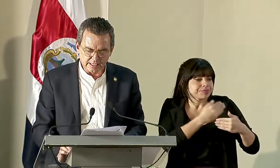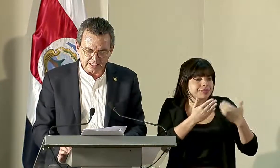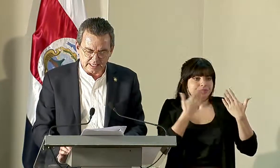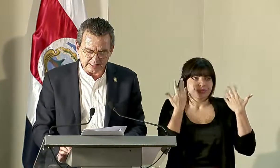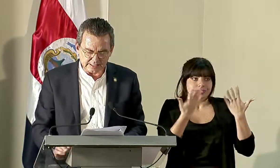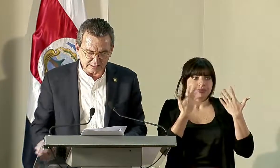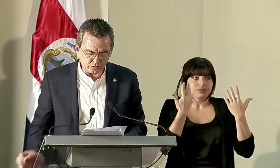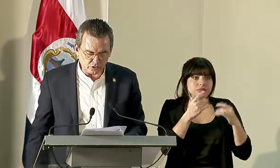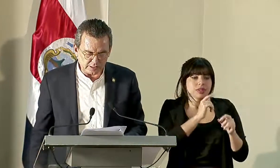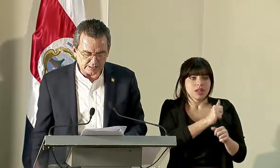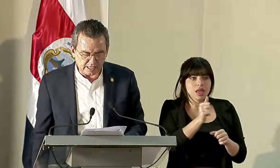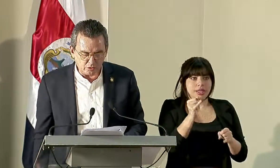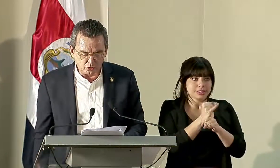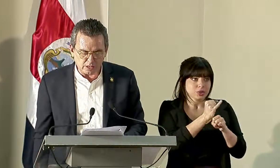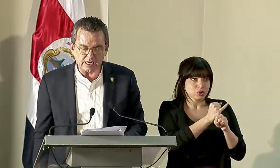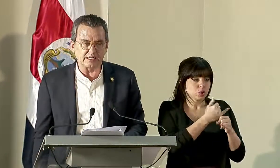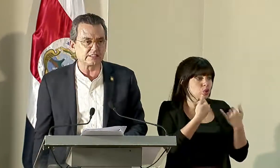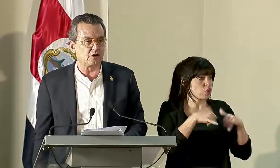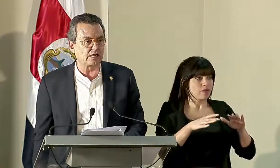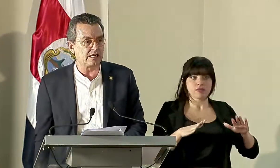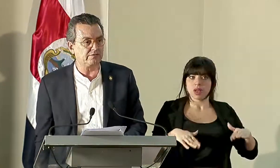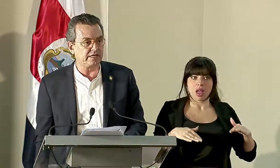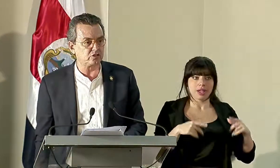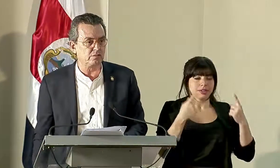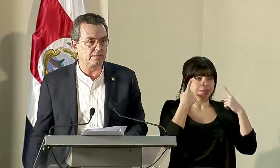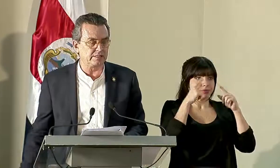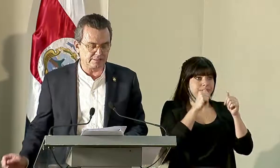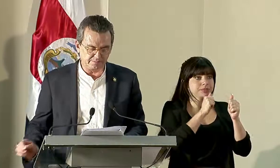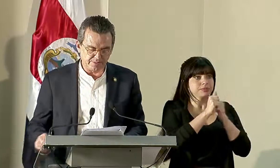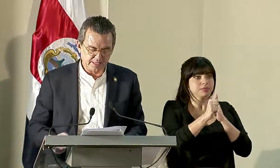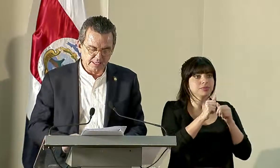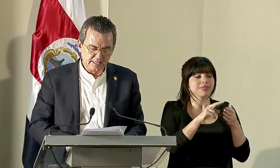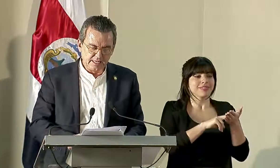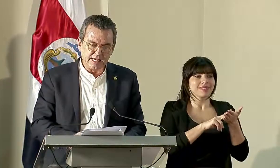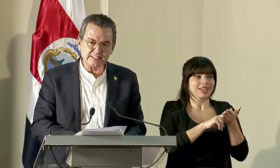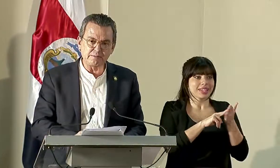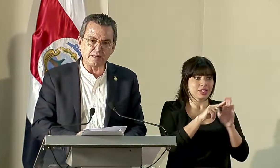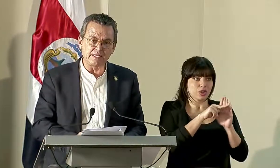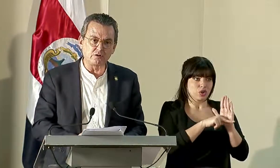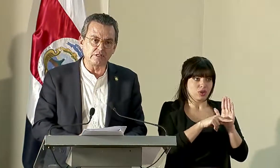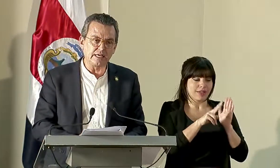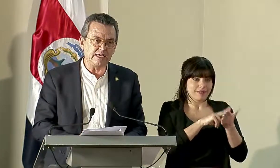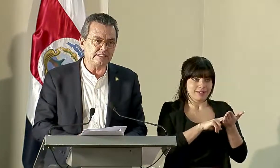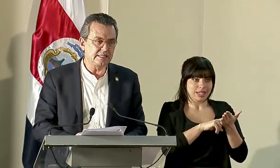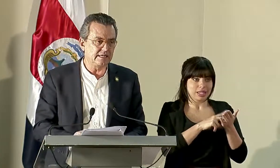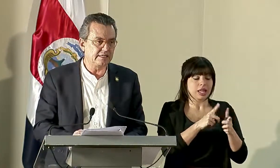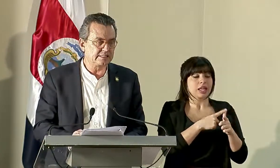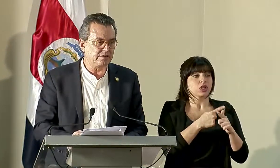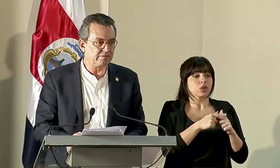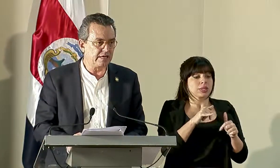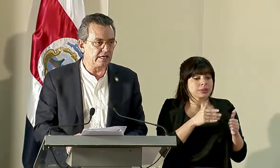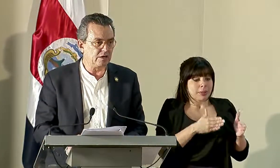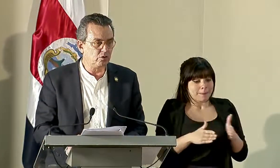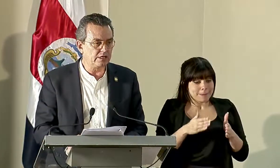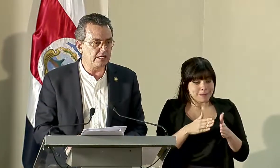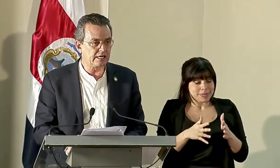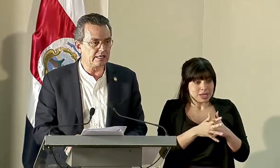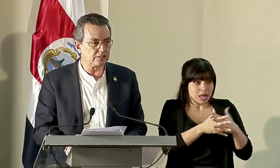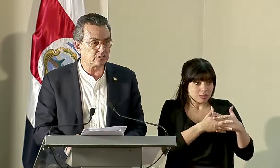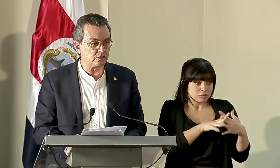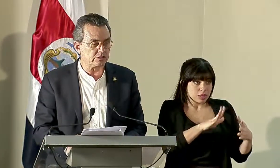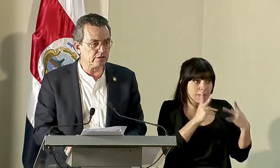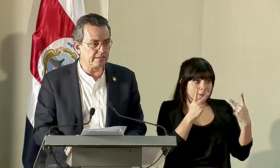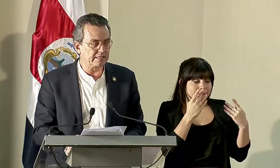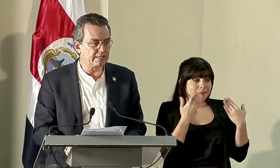ambiental de las instituciones que aún no han alcanzado la calificación verde. Este plan de contingencia se refiere única